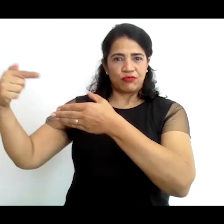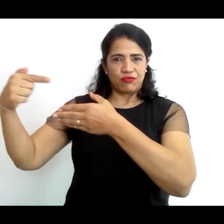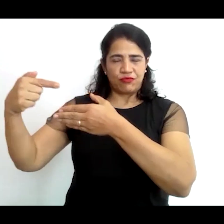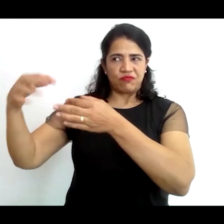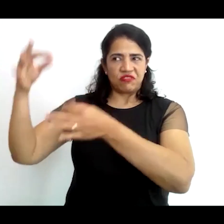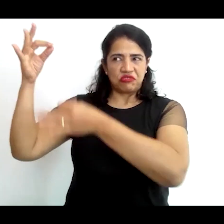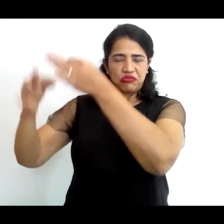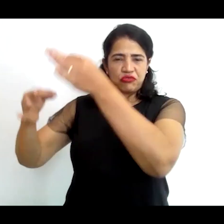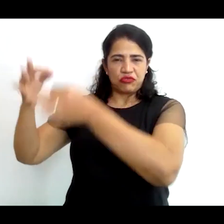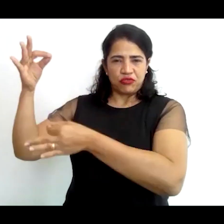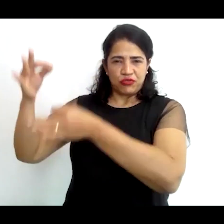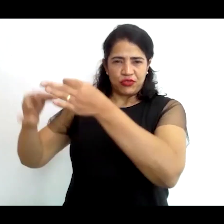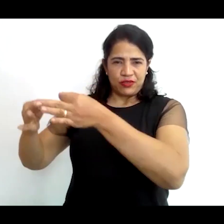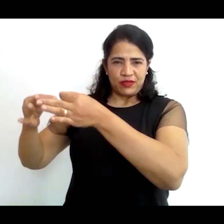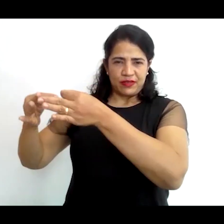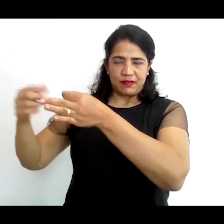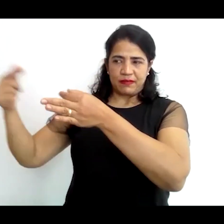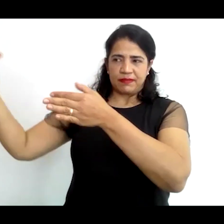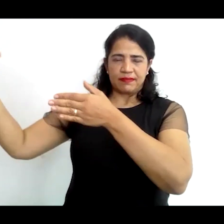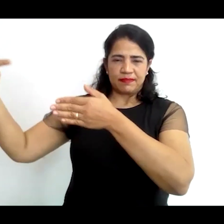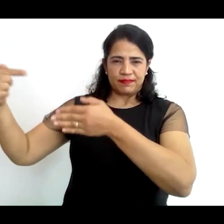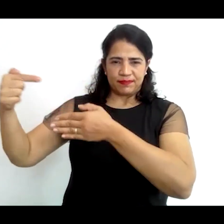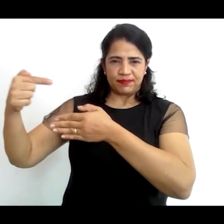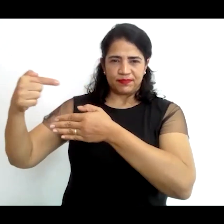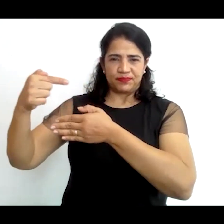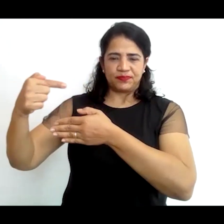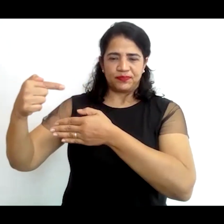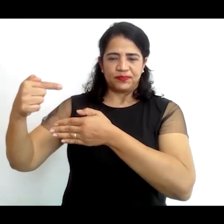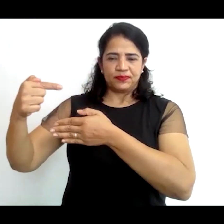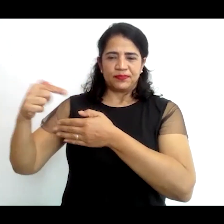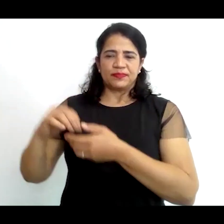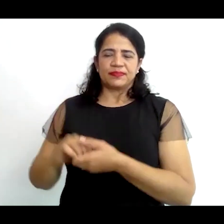Irmã, você sabe o que eu estou falando. Você estudou arquitetura, né?